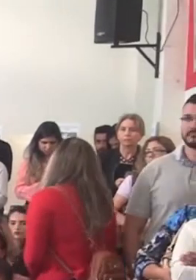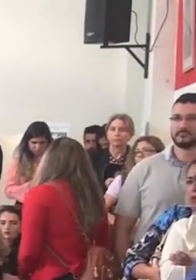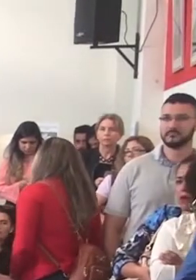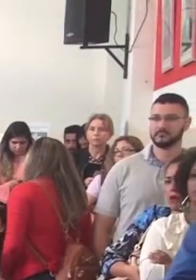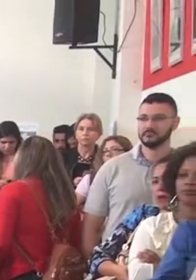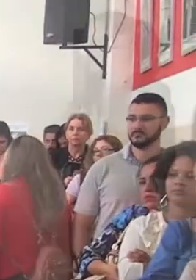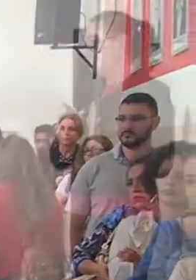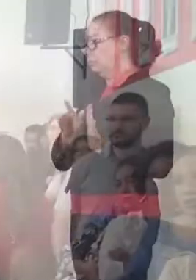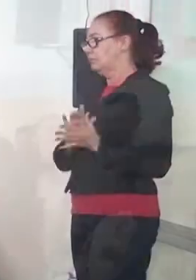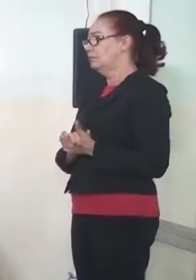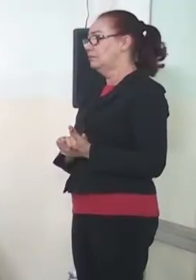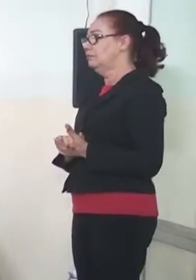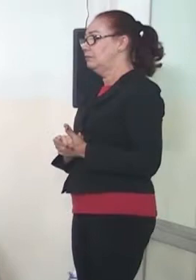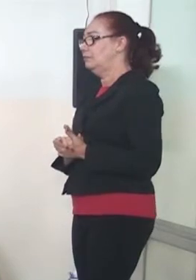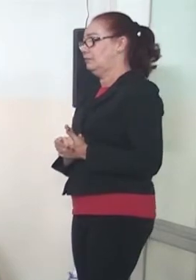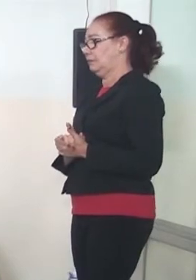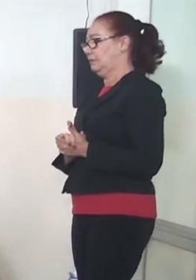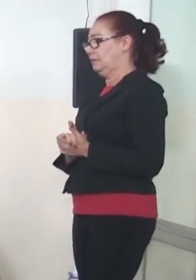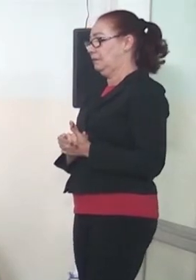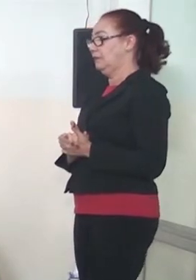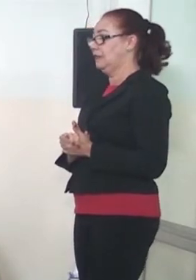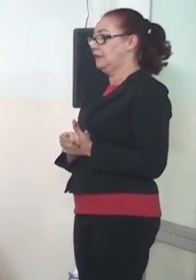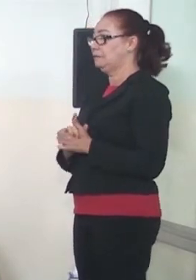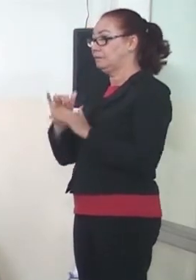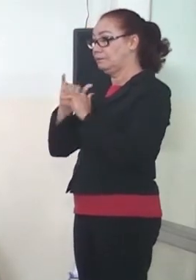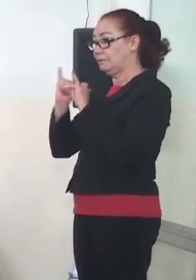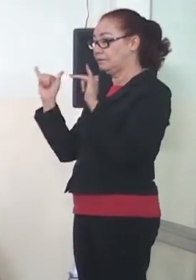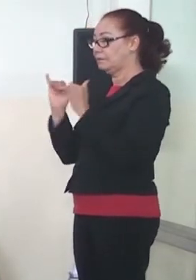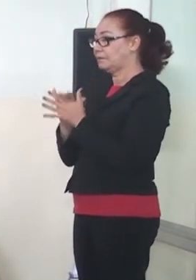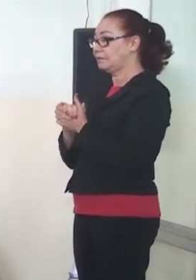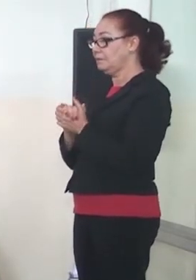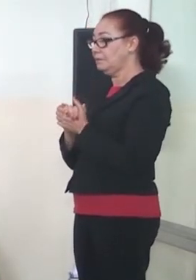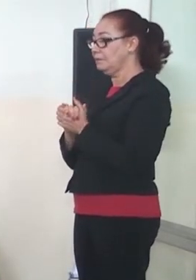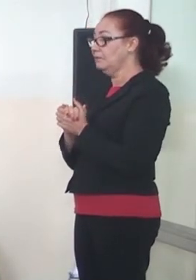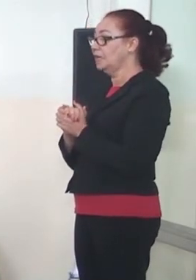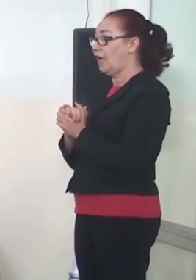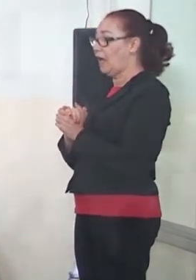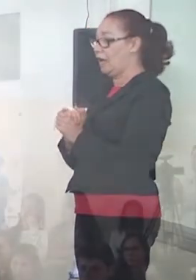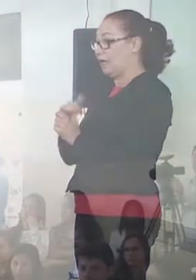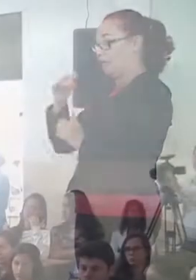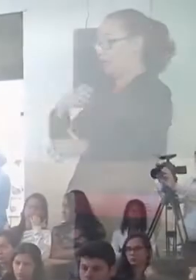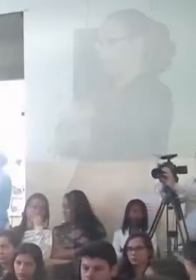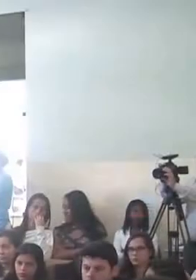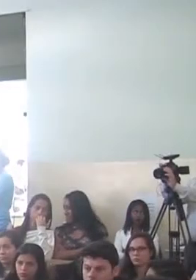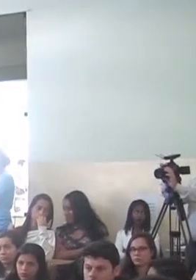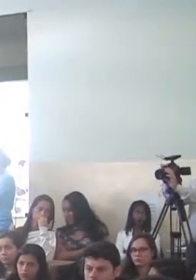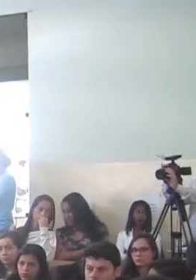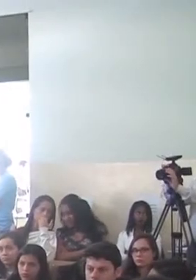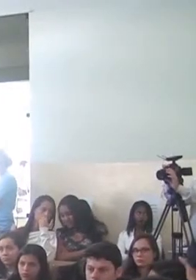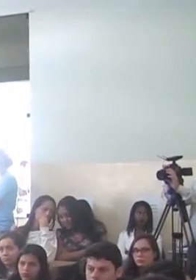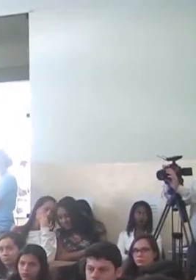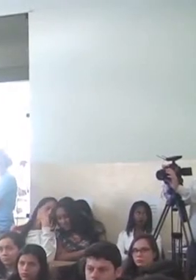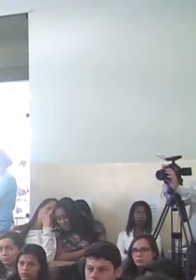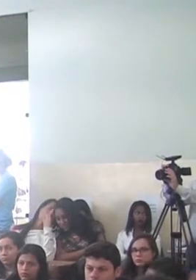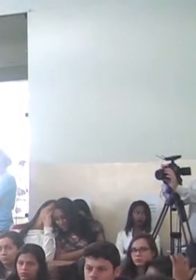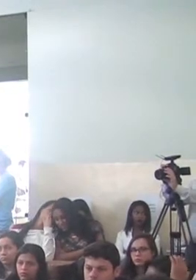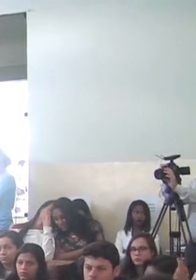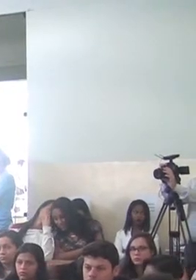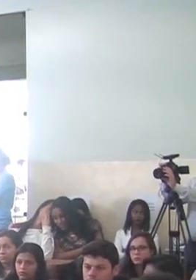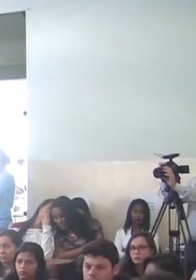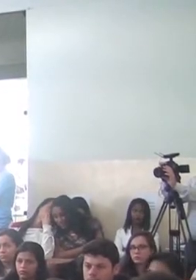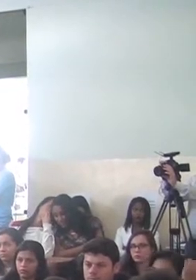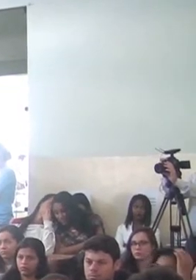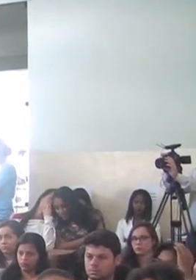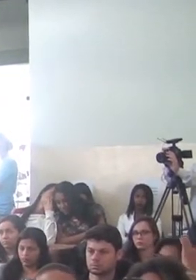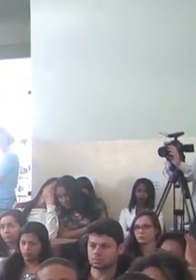prova judicial. Ainda de acordo com a denúncia, por conta dessa chapola, irritado, ele não gostou dessa piada,